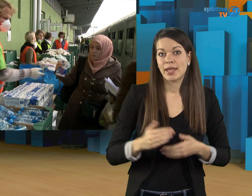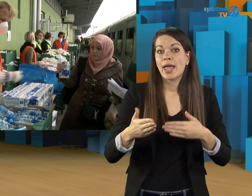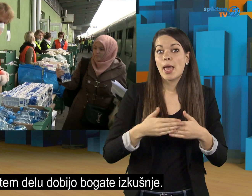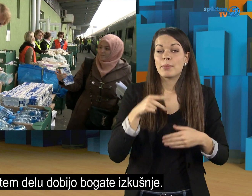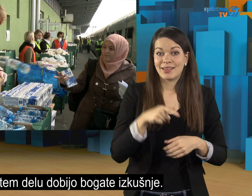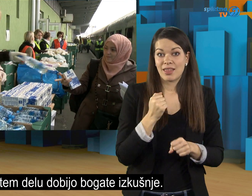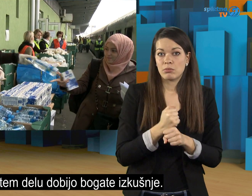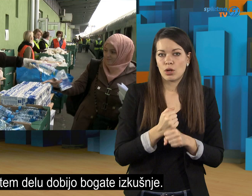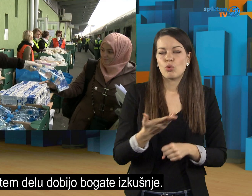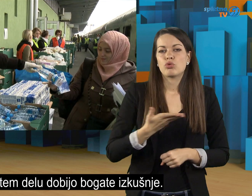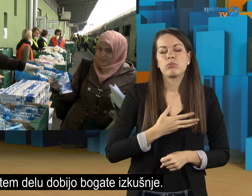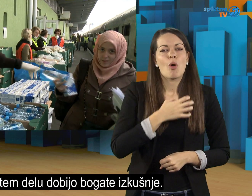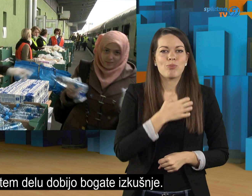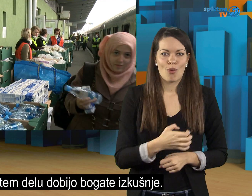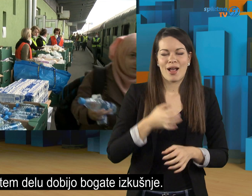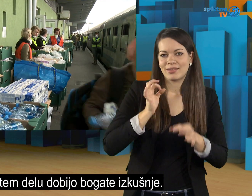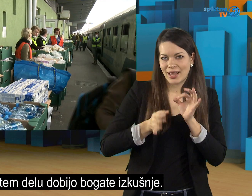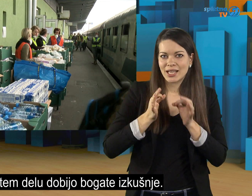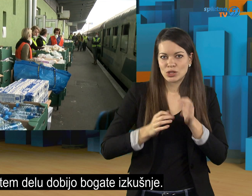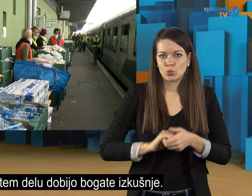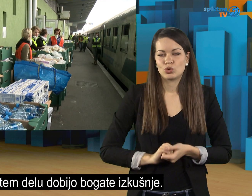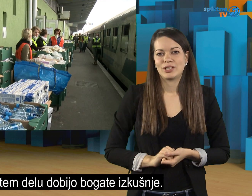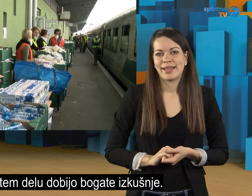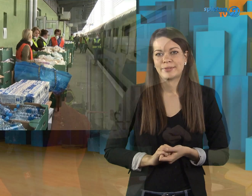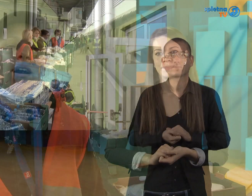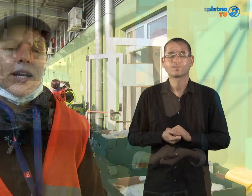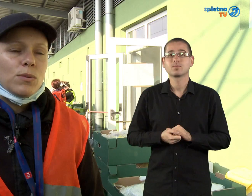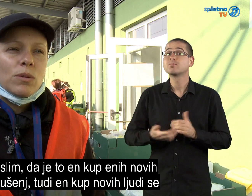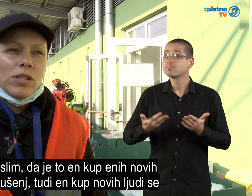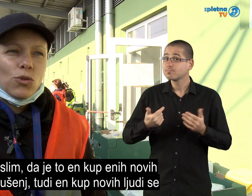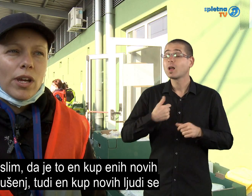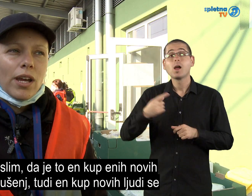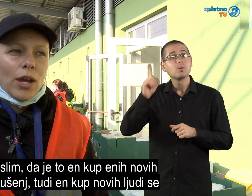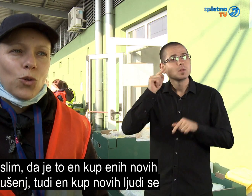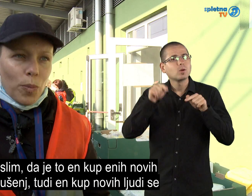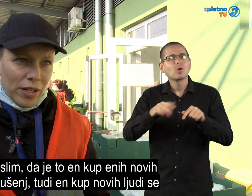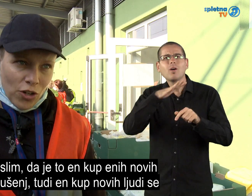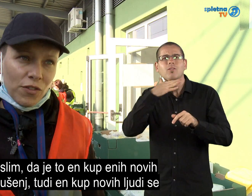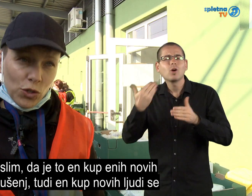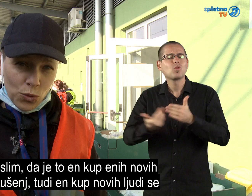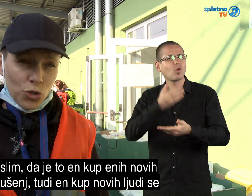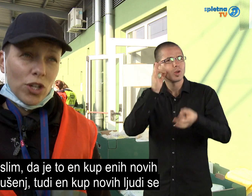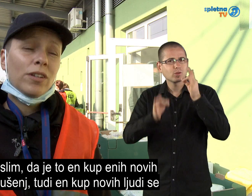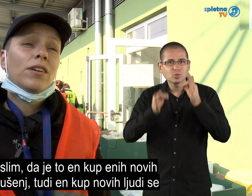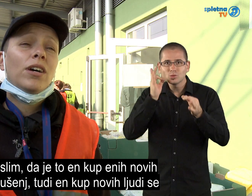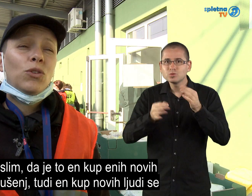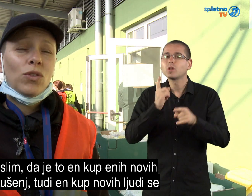Pri tem delu dobijo bogate izkušnje. Jaz mislim, da je tukaj en kup enih novih izkušenj, tudi en